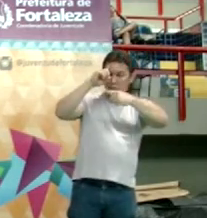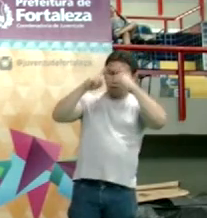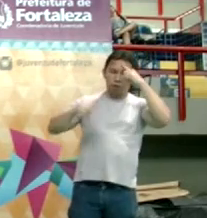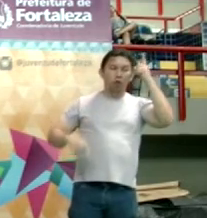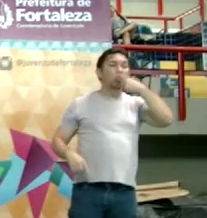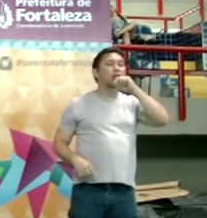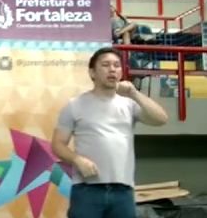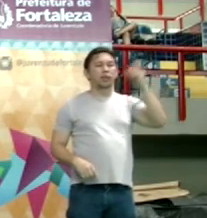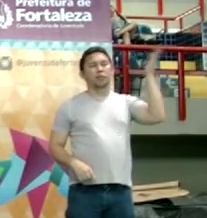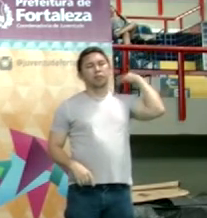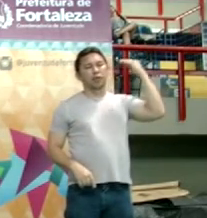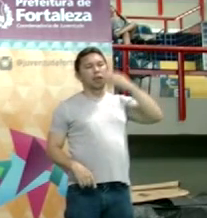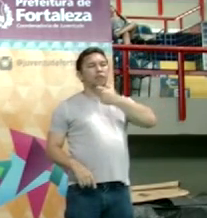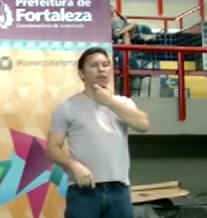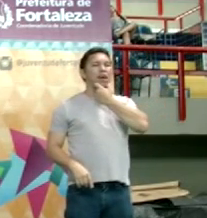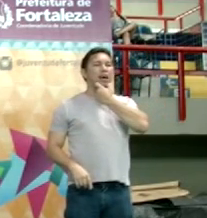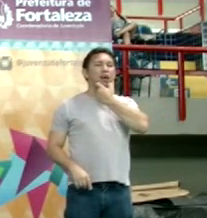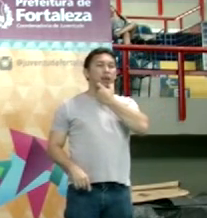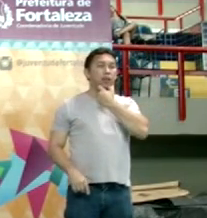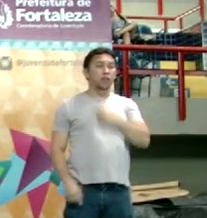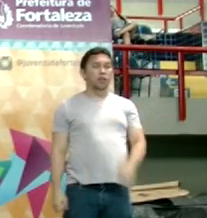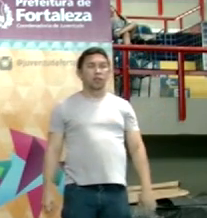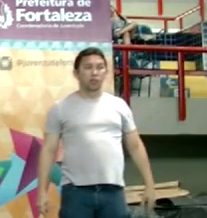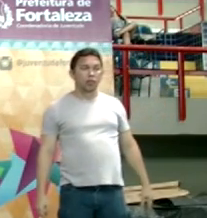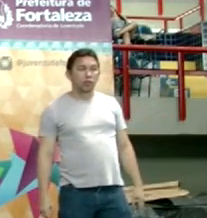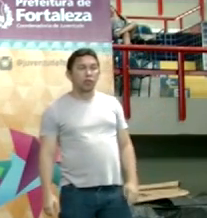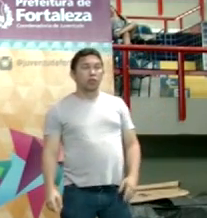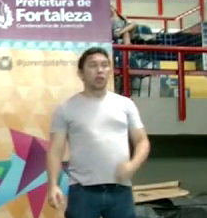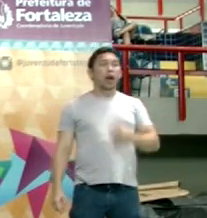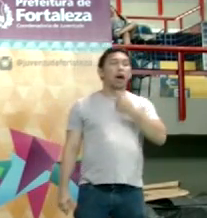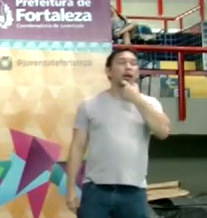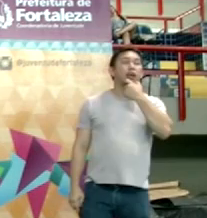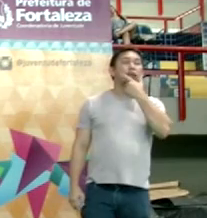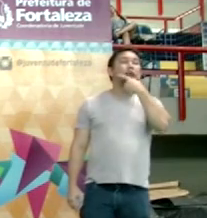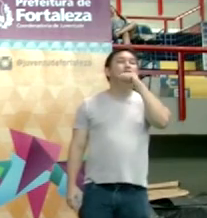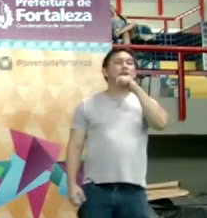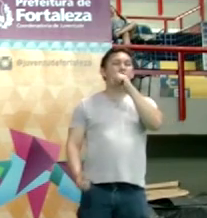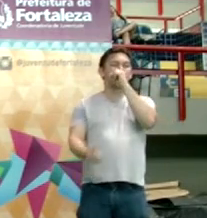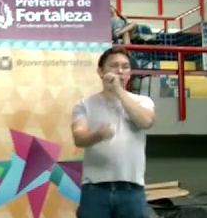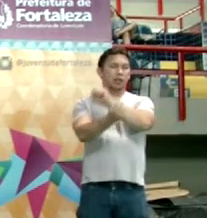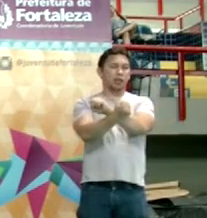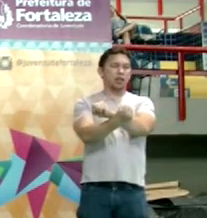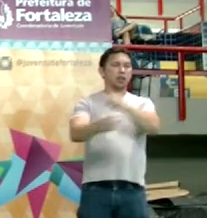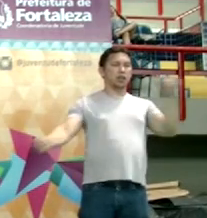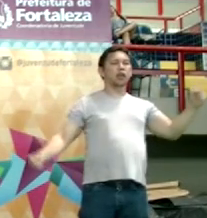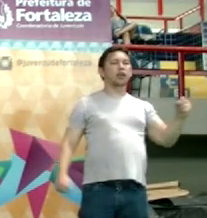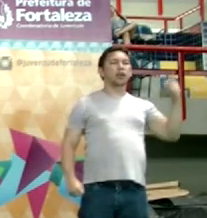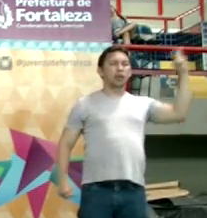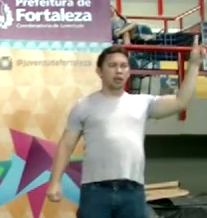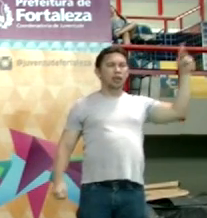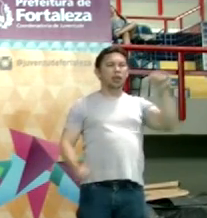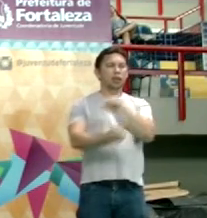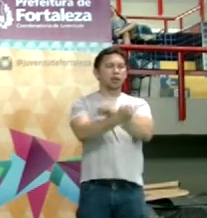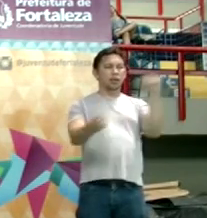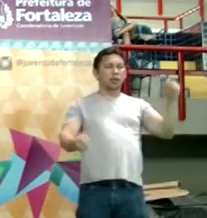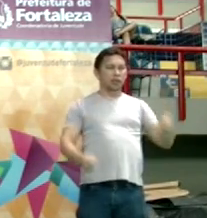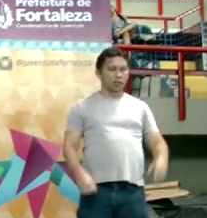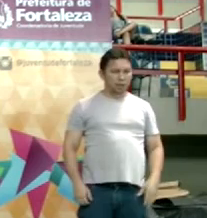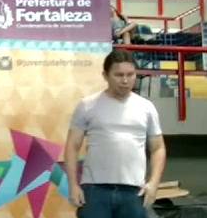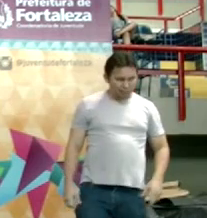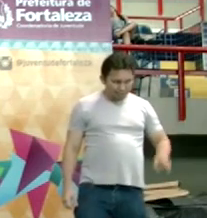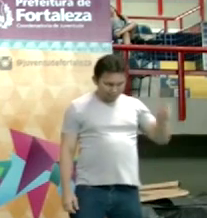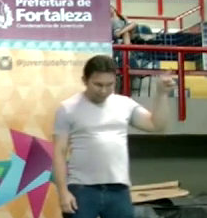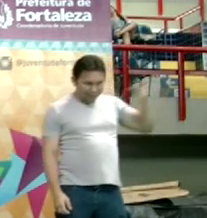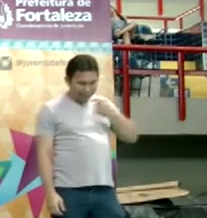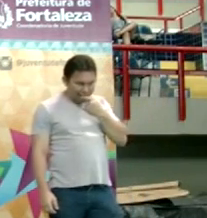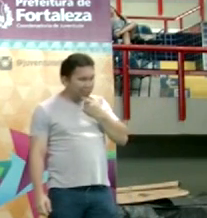Inglaterra, tá? A Inglaterra queria acabar com a escravidão. Se a Inglaterra é tão boazinha assim, nós vamos já falar